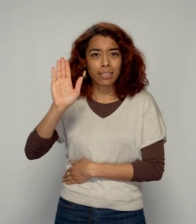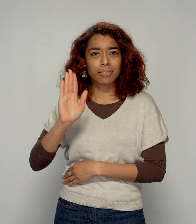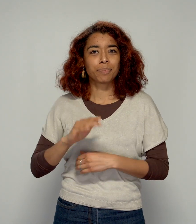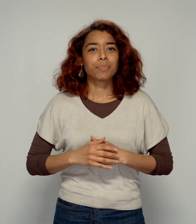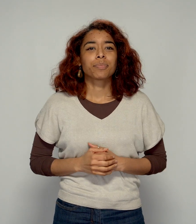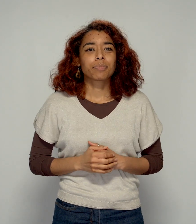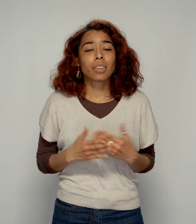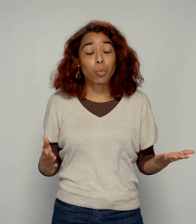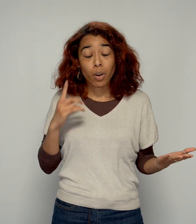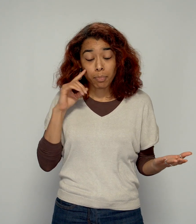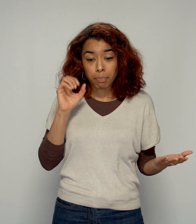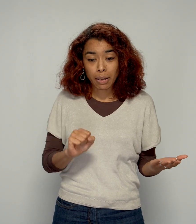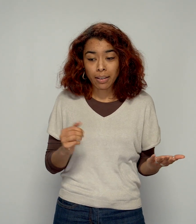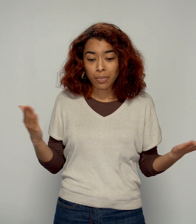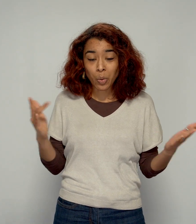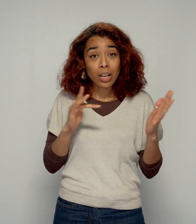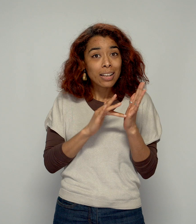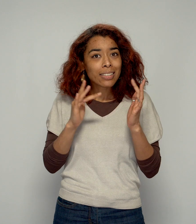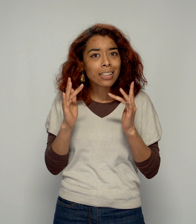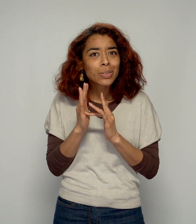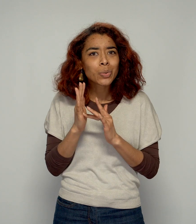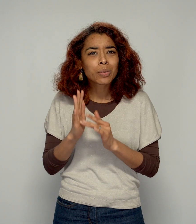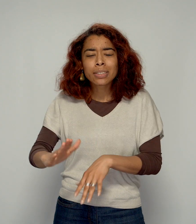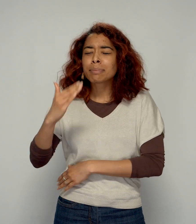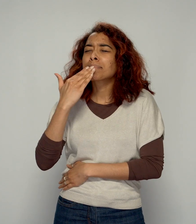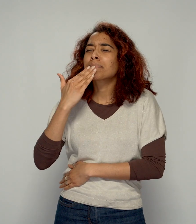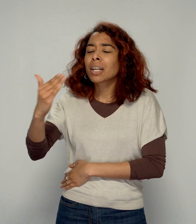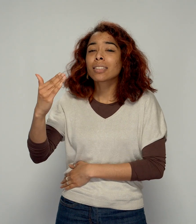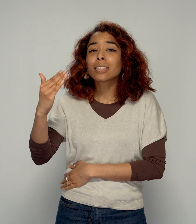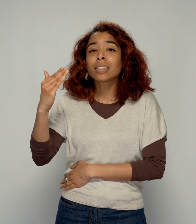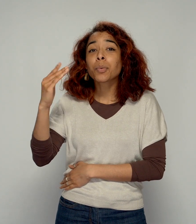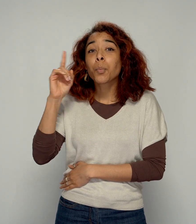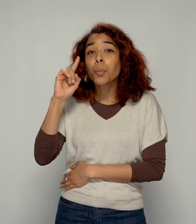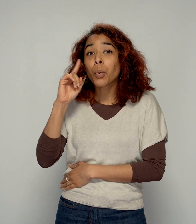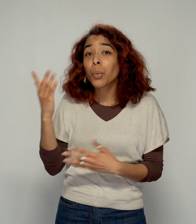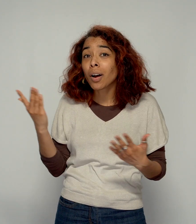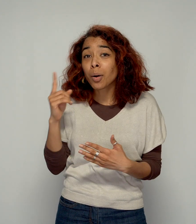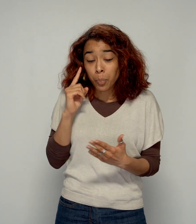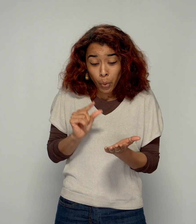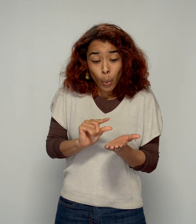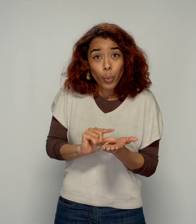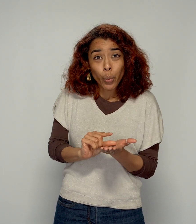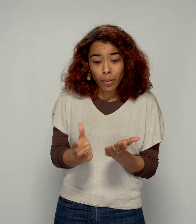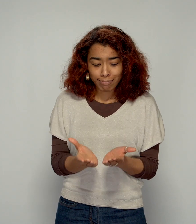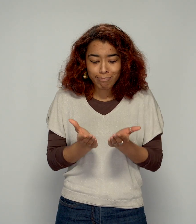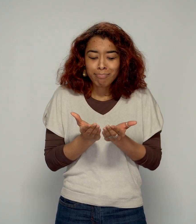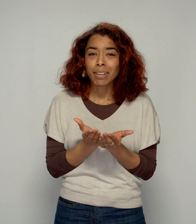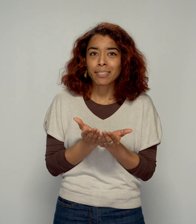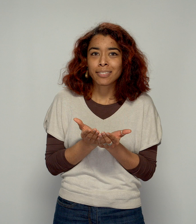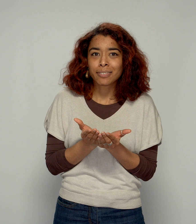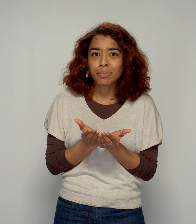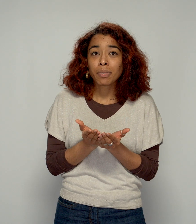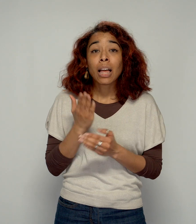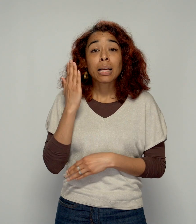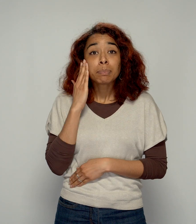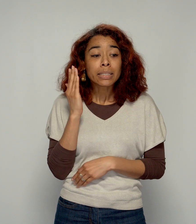d'esprit. Et je me suis rendu compte que Jésus avait été reconnaissant pour le peu qu'il avait entre les mains. En fait,